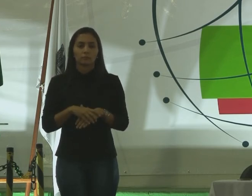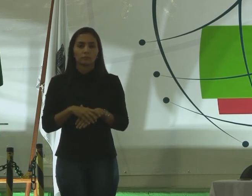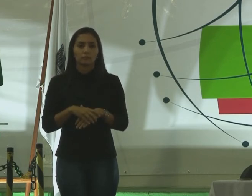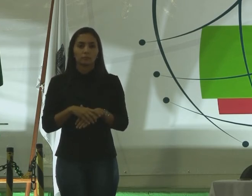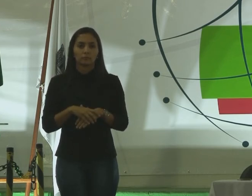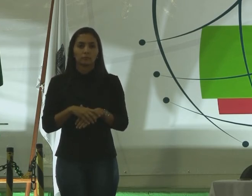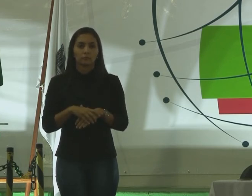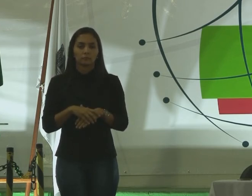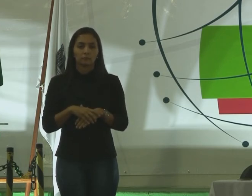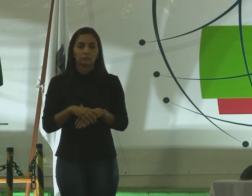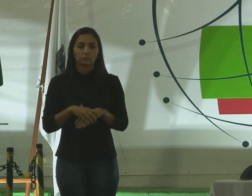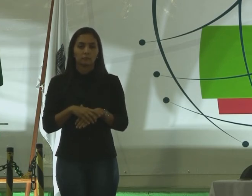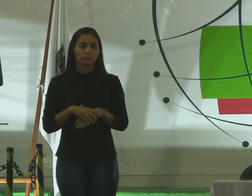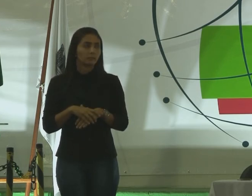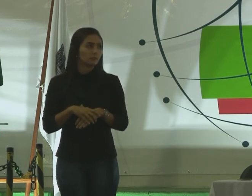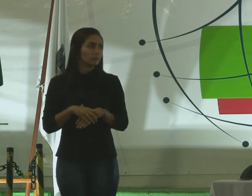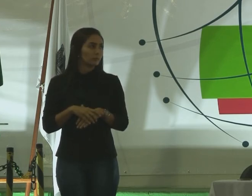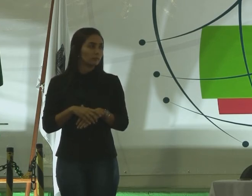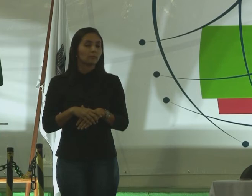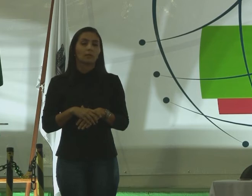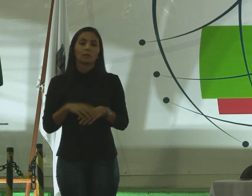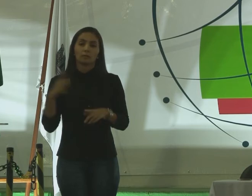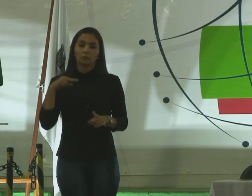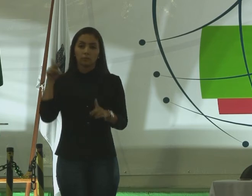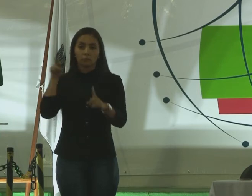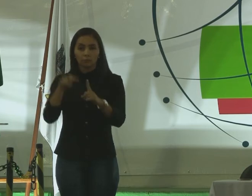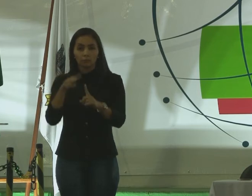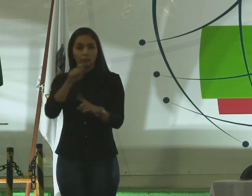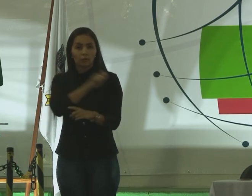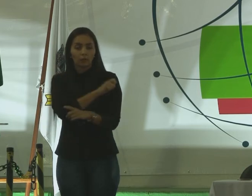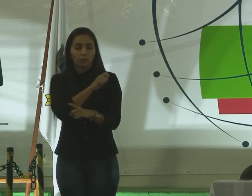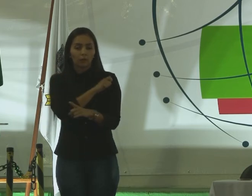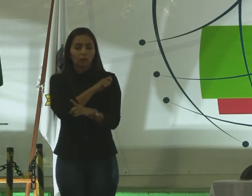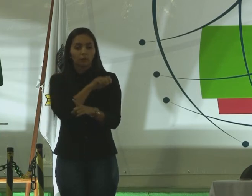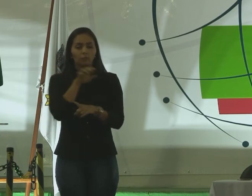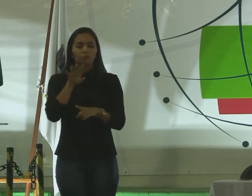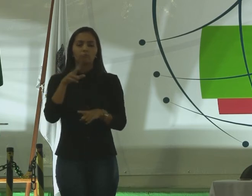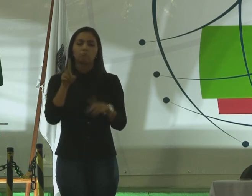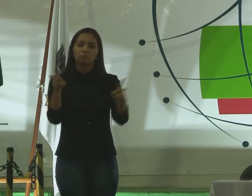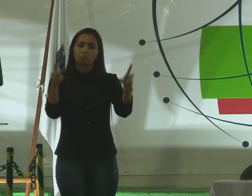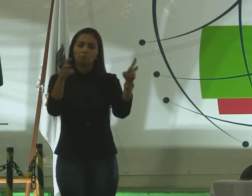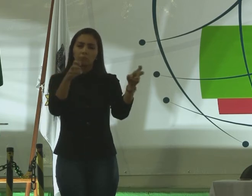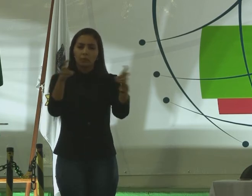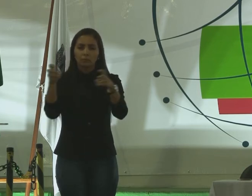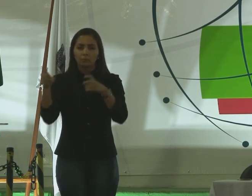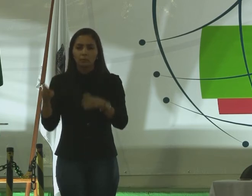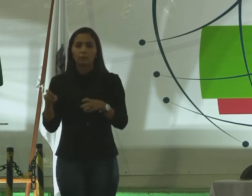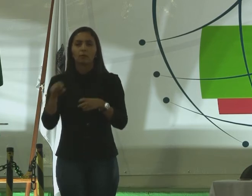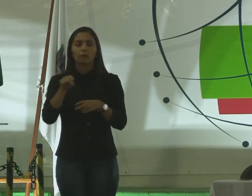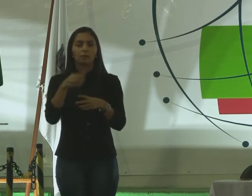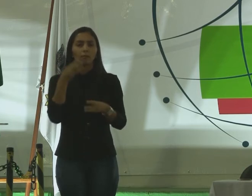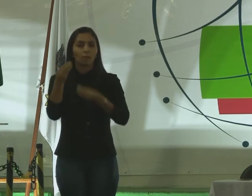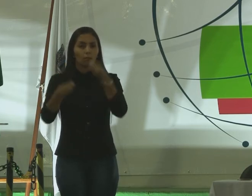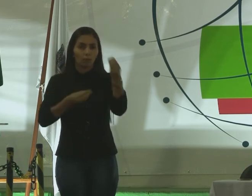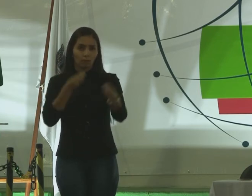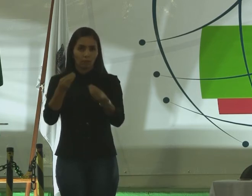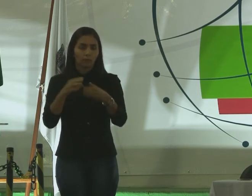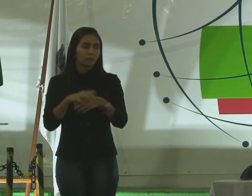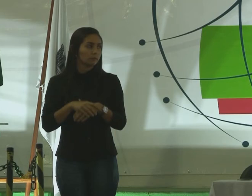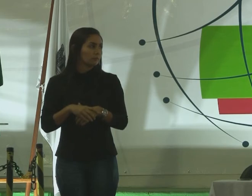vai depender desse olhar a forma como ele vai interagir com todo conhecimento que ali é proposto, que